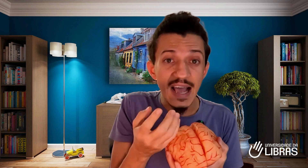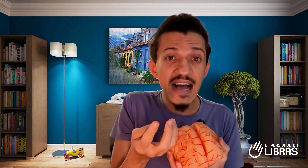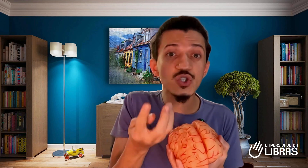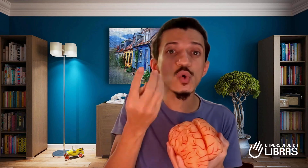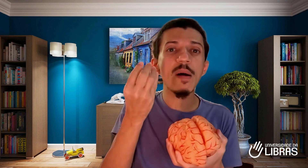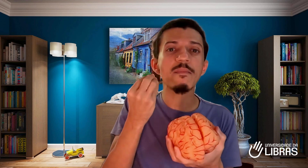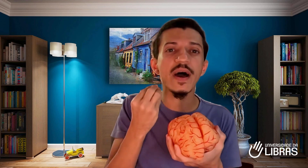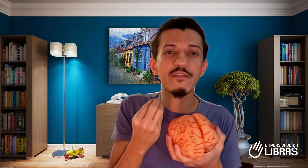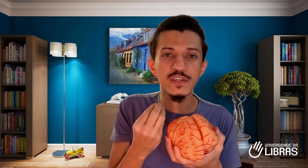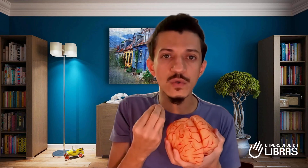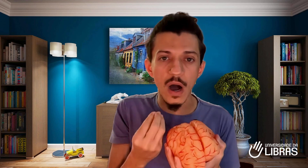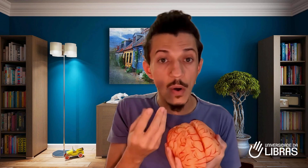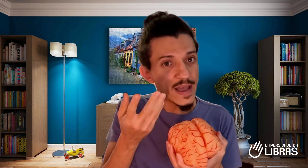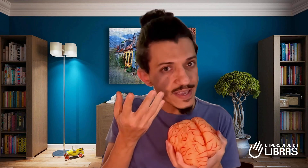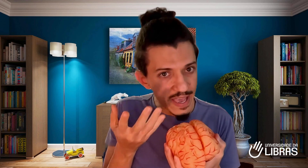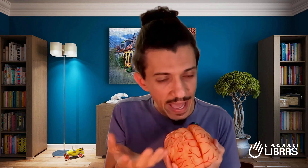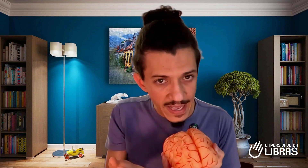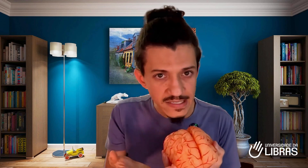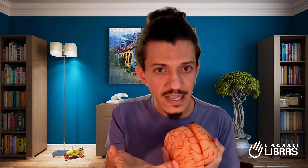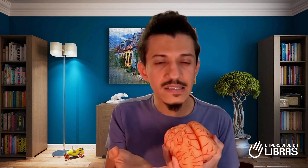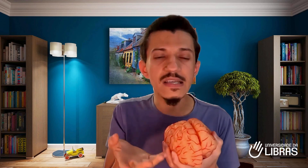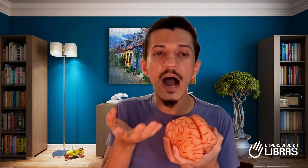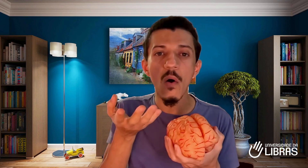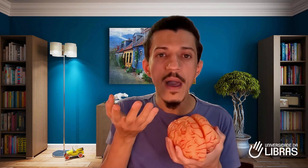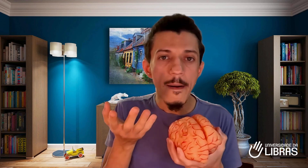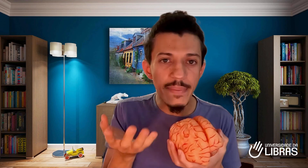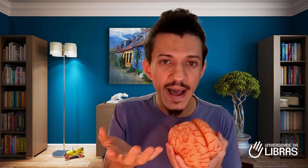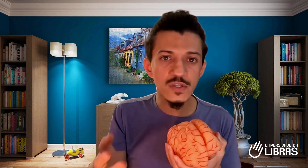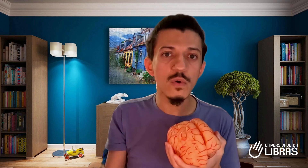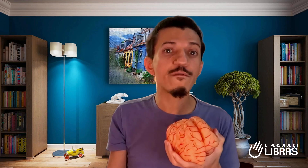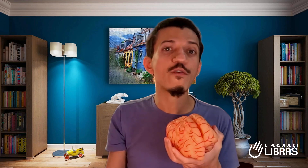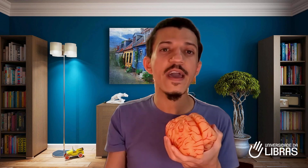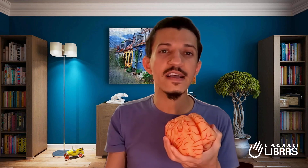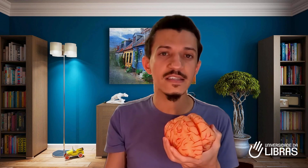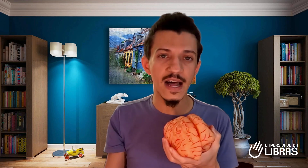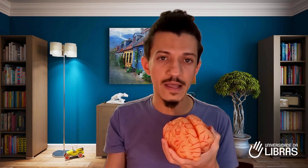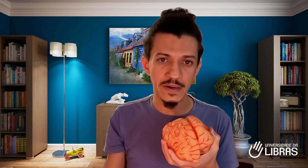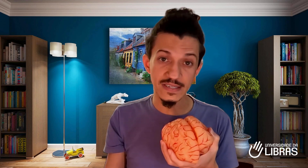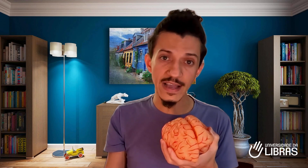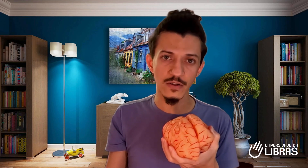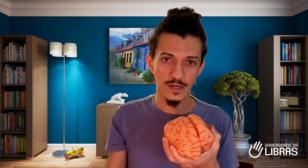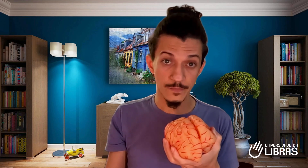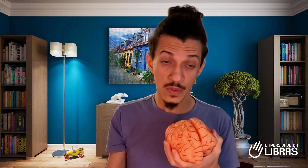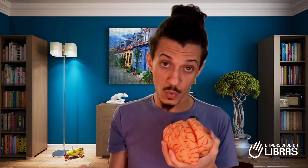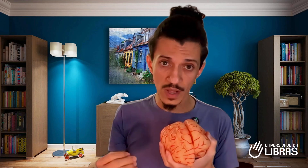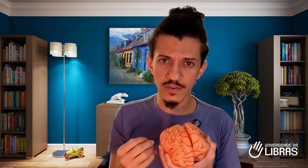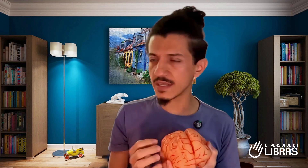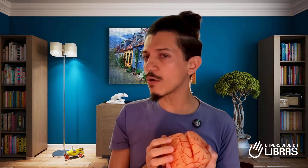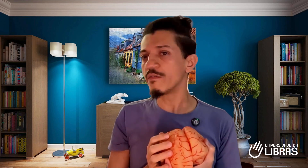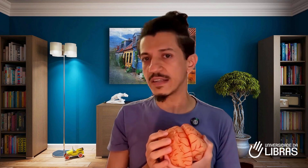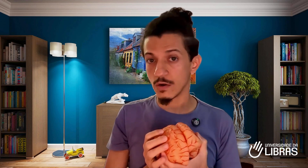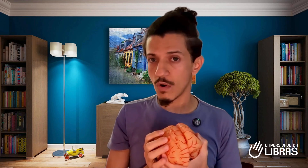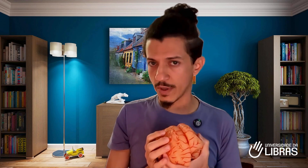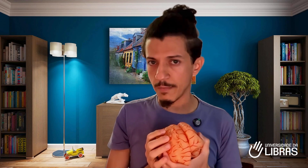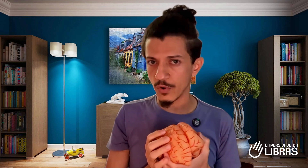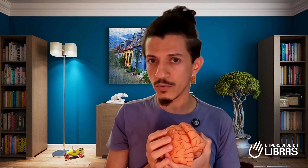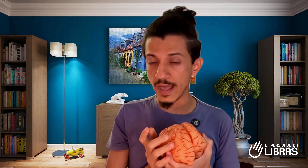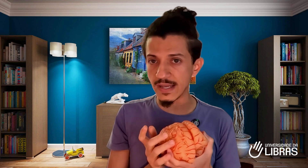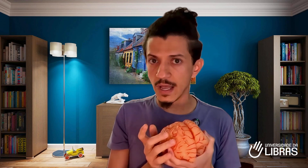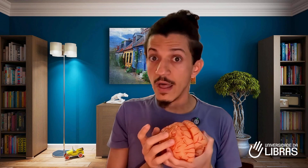sua memória visual, que é essencial para a sua fluência na Libras. Cá entre nós, quando você está conversando com alguém em português, você